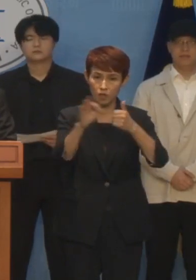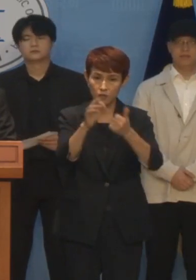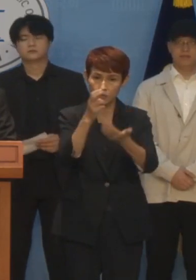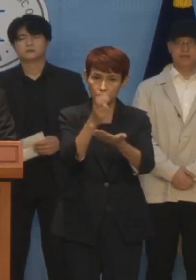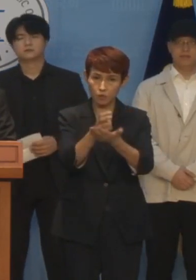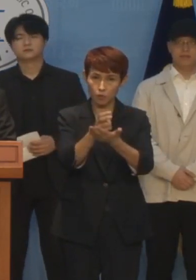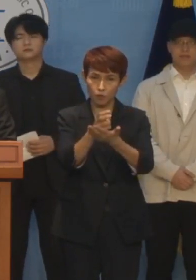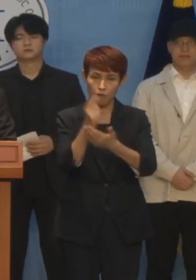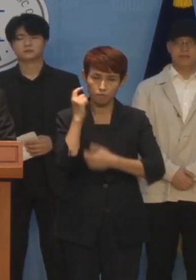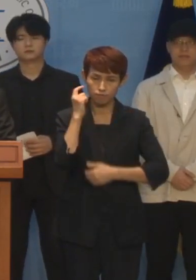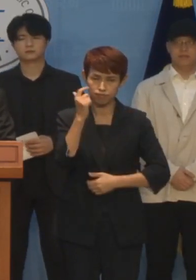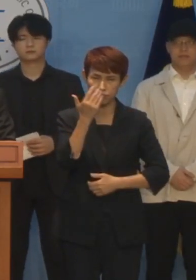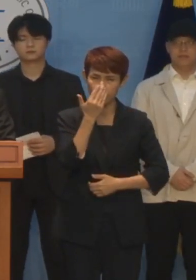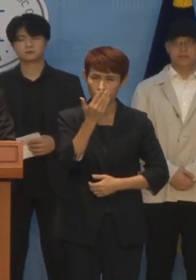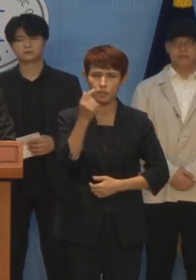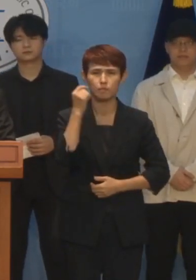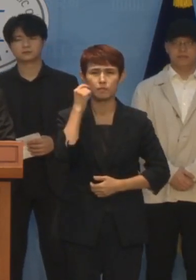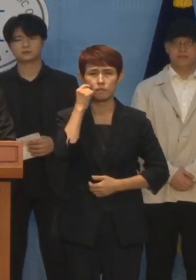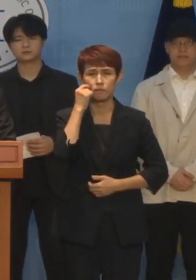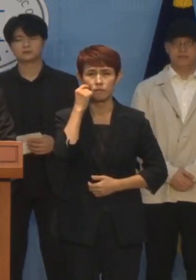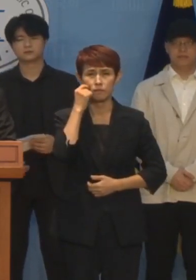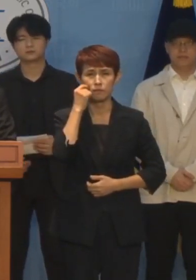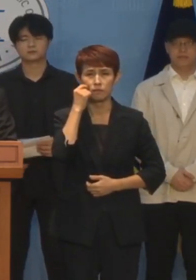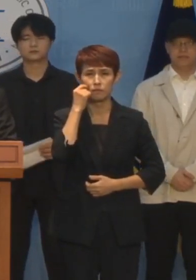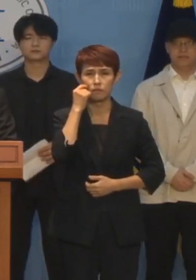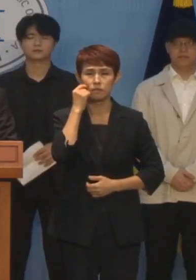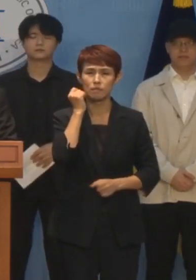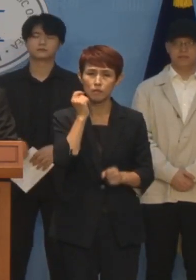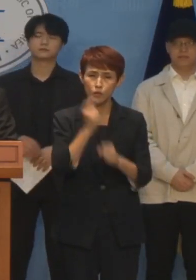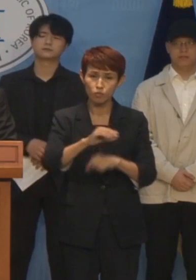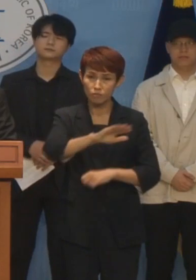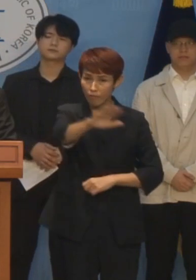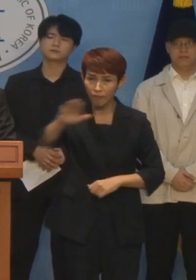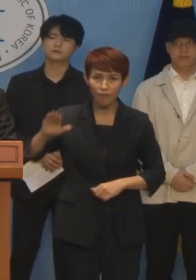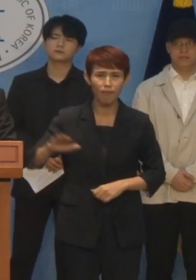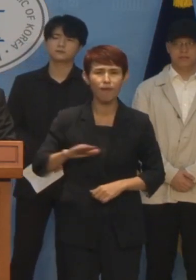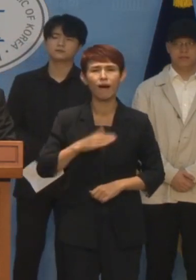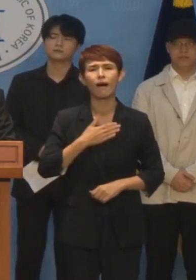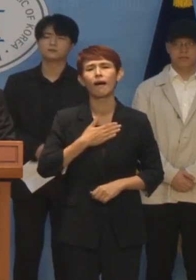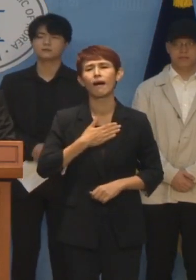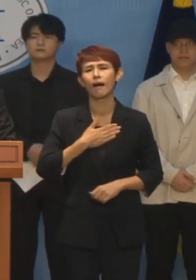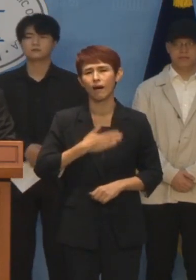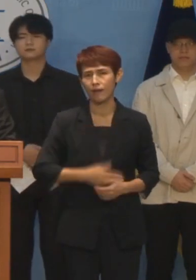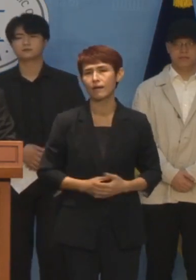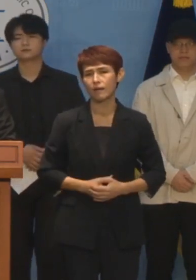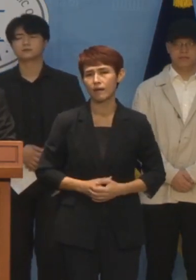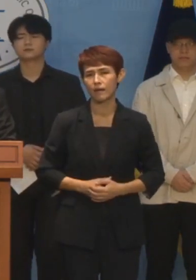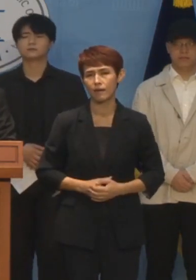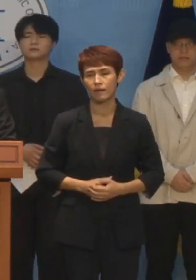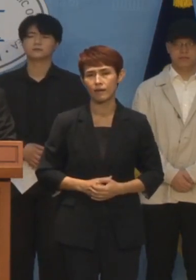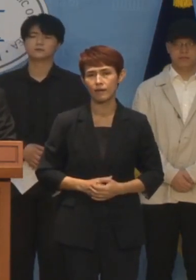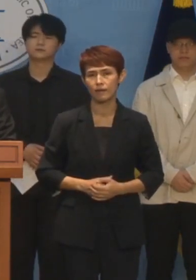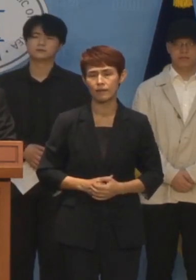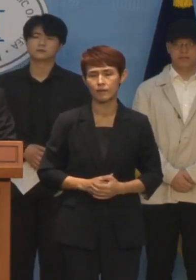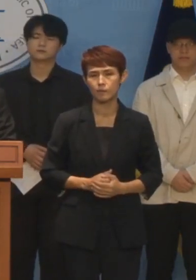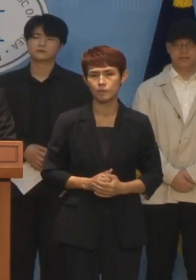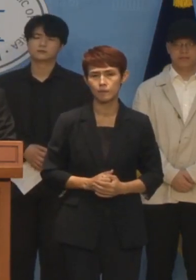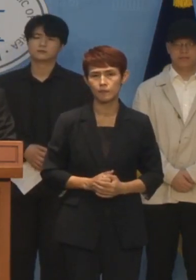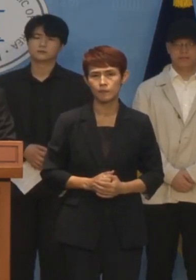제도를 지속할 수 없다는 사실은 많은 국민들이 이제는 한 번쯤은 들어봤을 만한